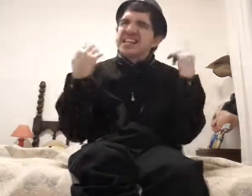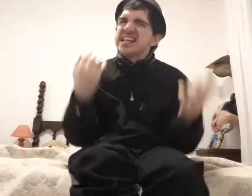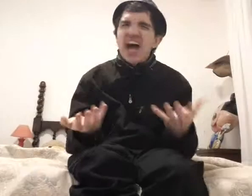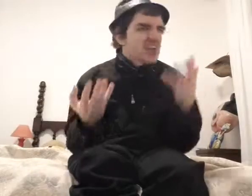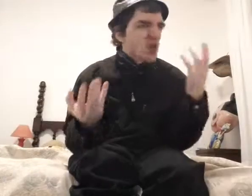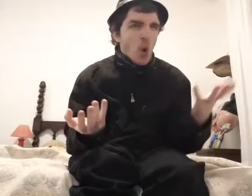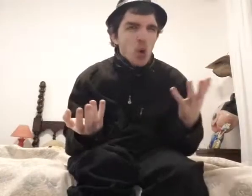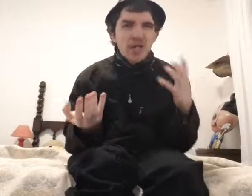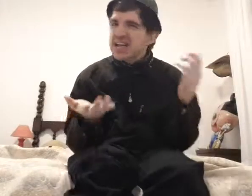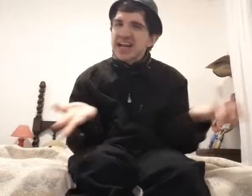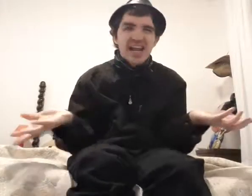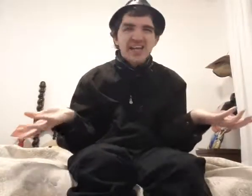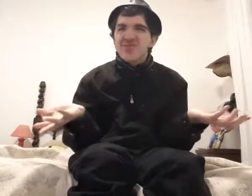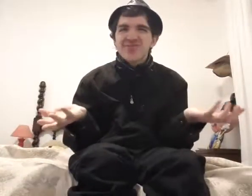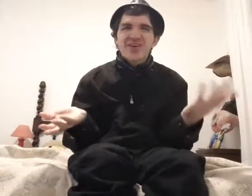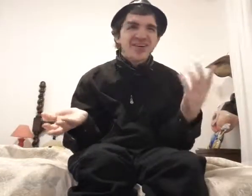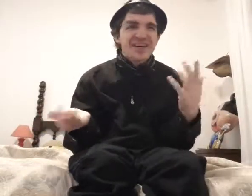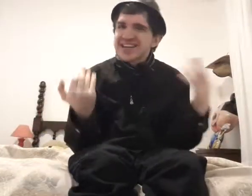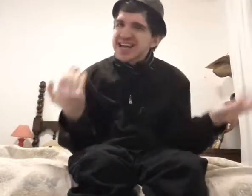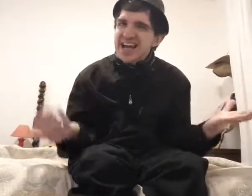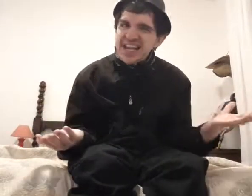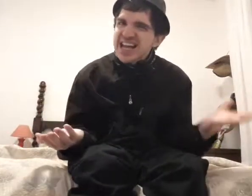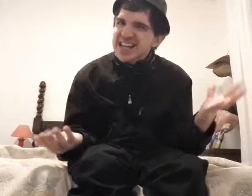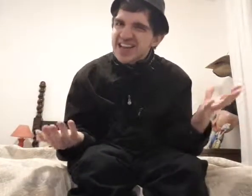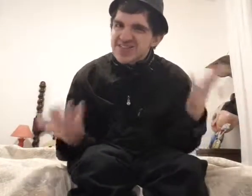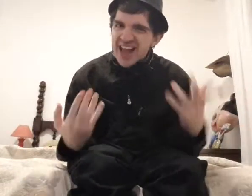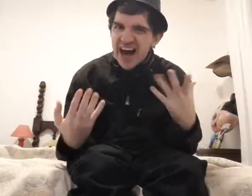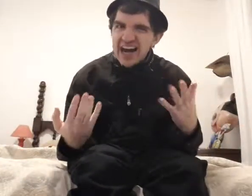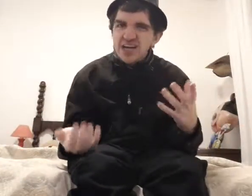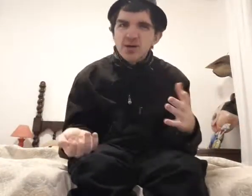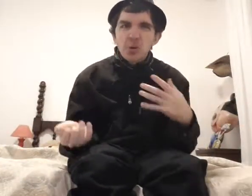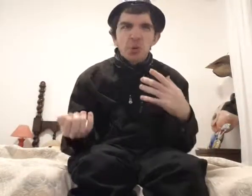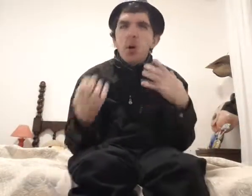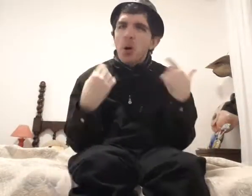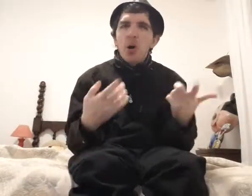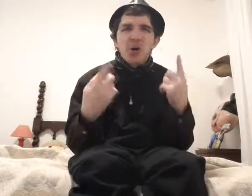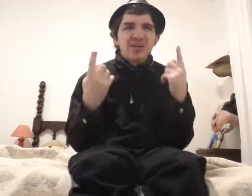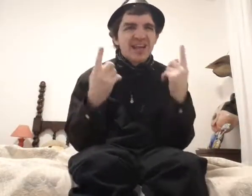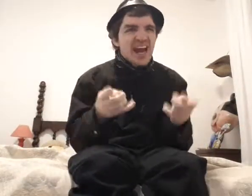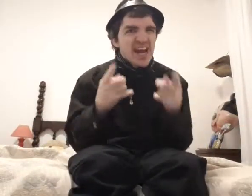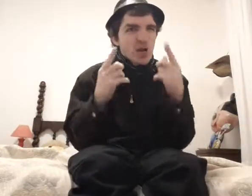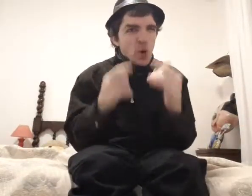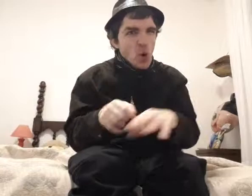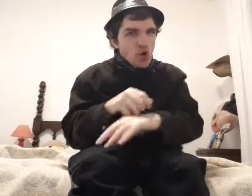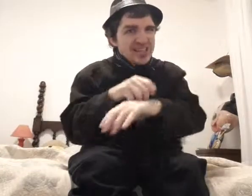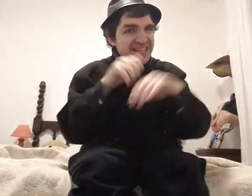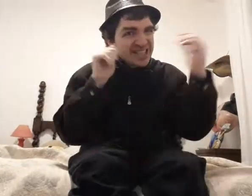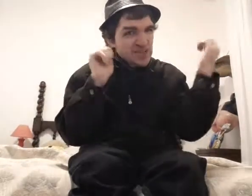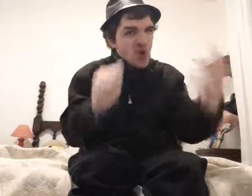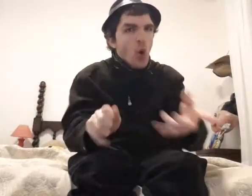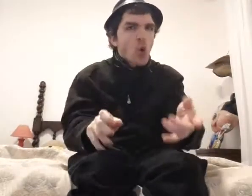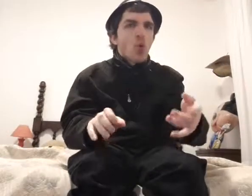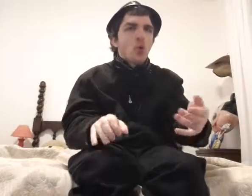Amstrong, un jour Tôt ou tard On n'est que des eaux